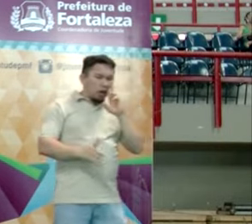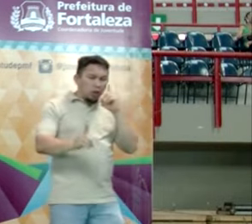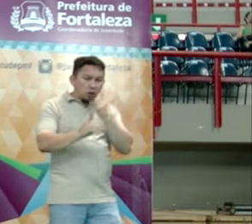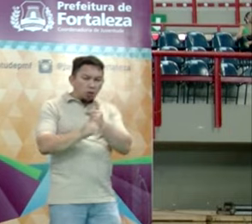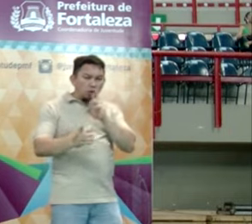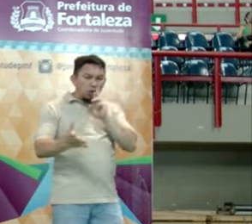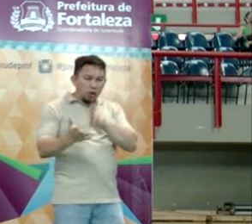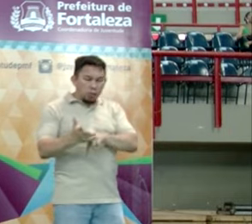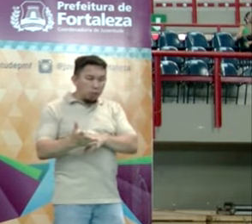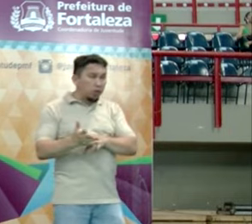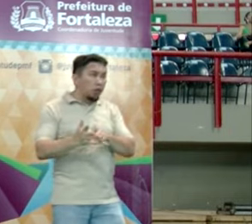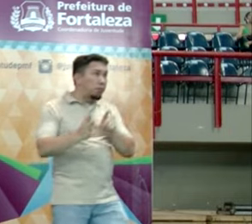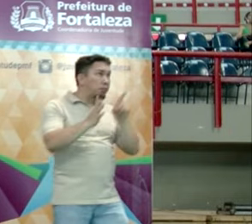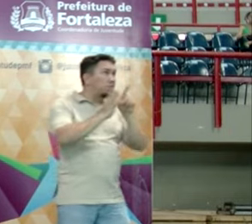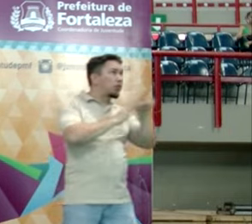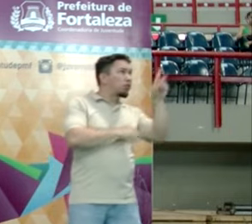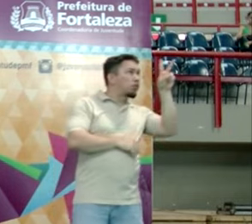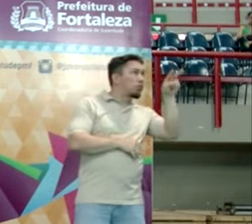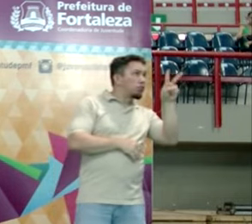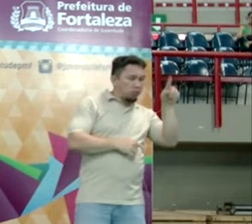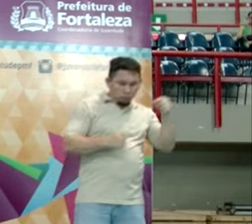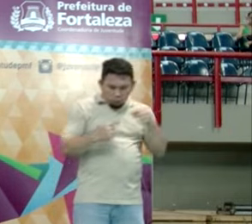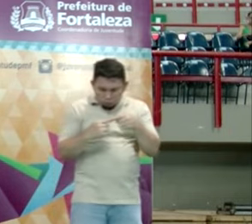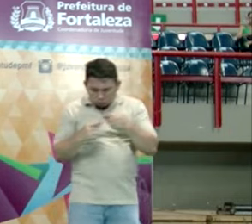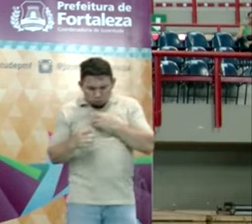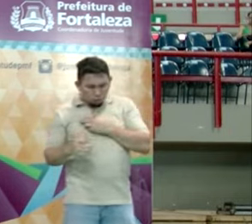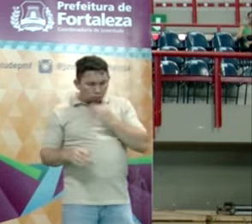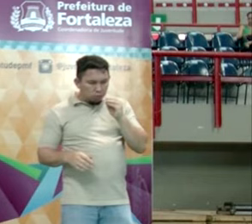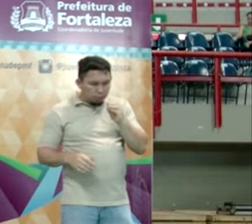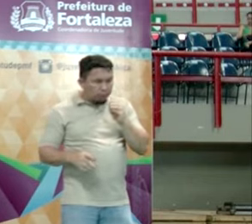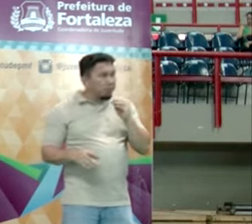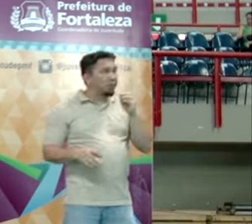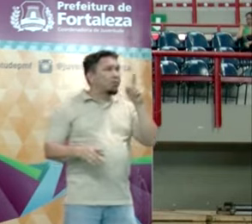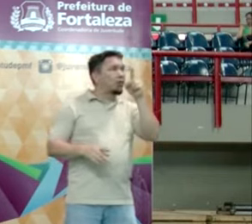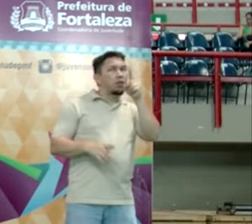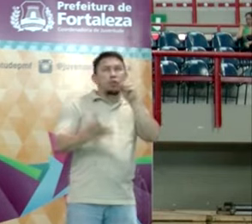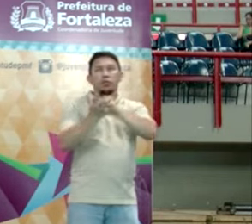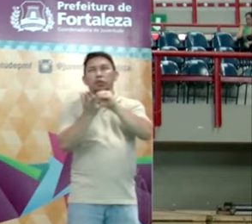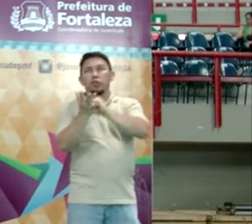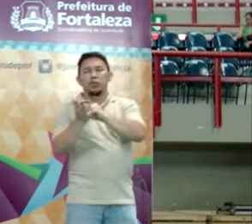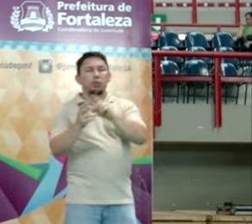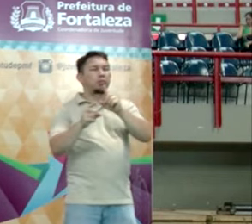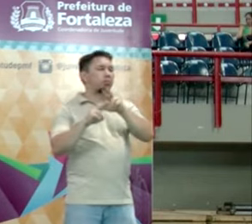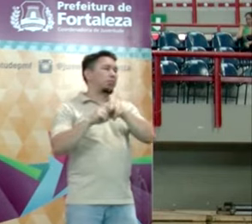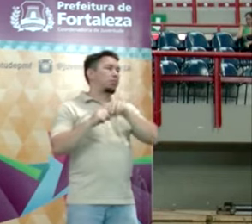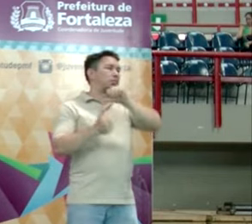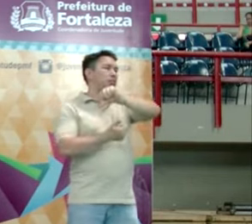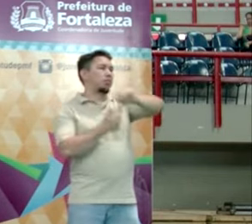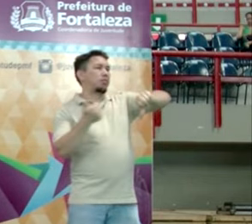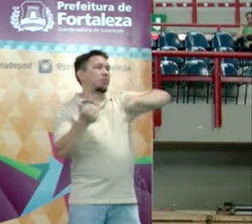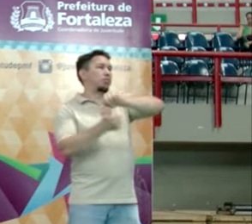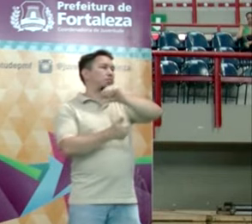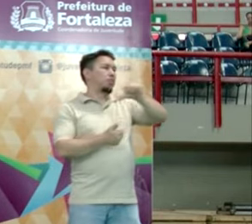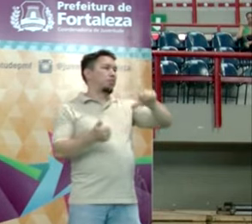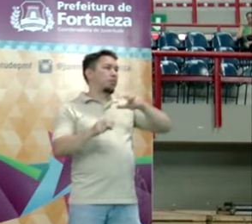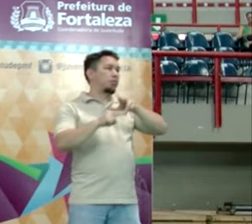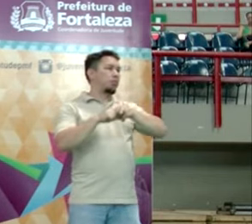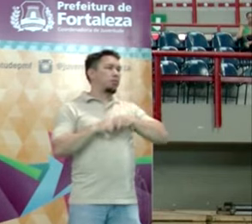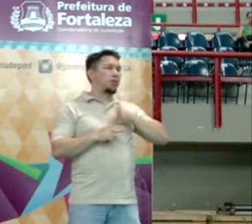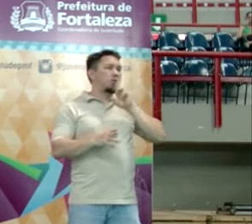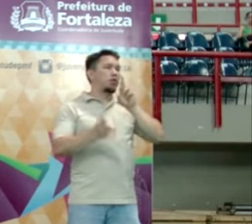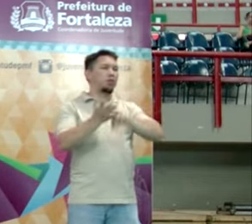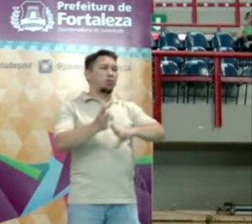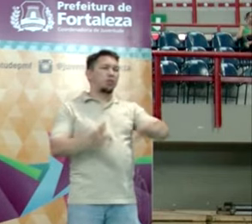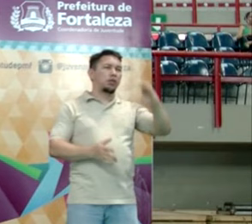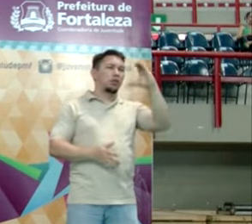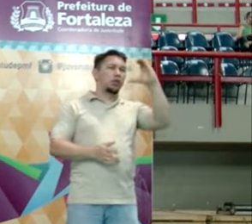Se é isso. Se foi realmente essa pergunta, mas não foi, né? Por isso que houve a conversão, por isso que a resposta é o item